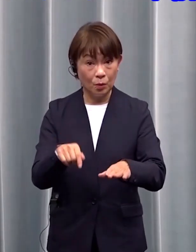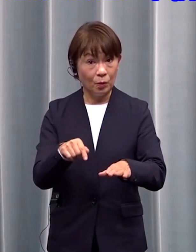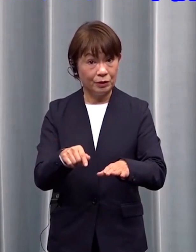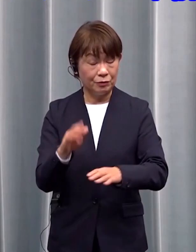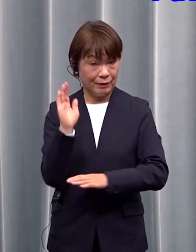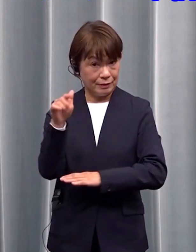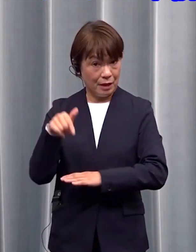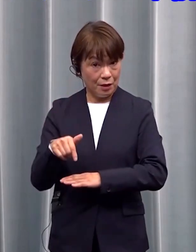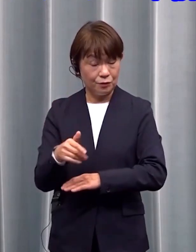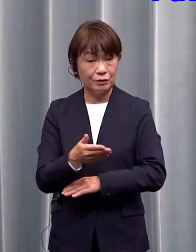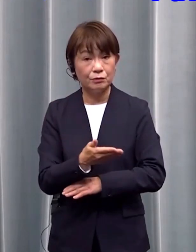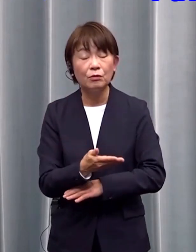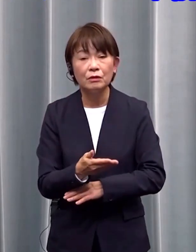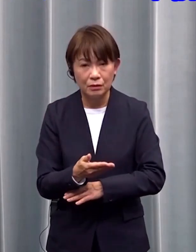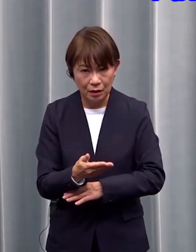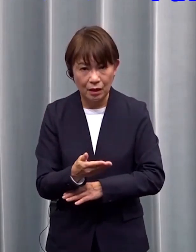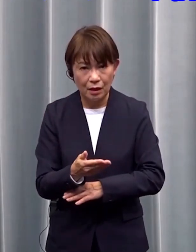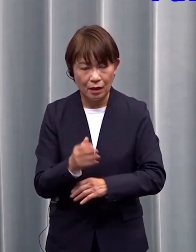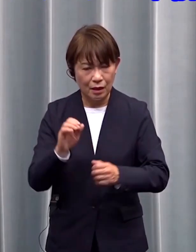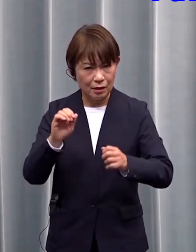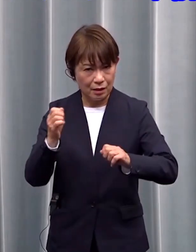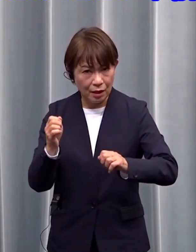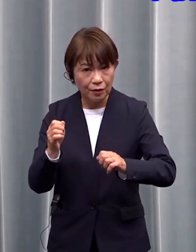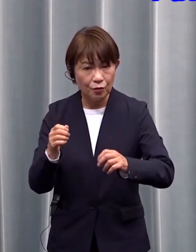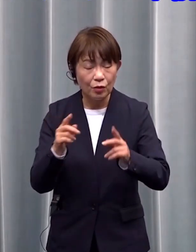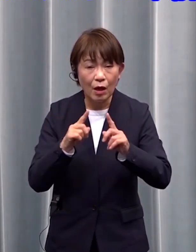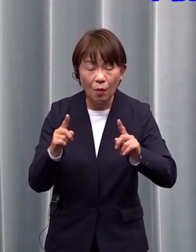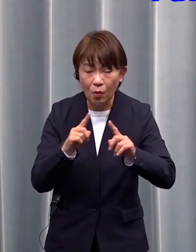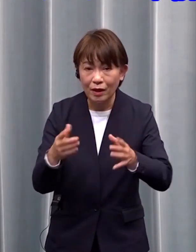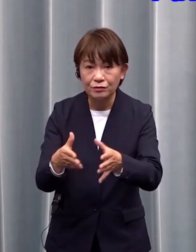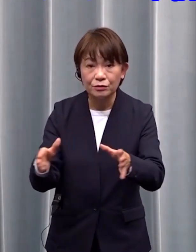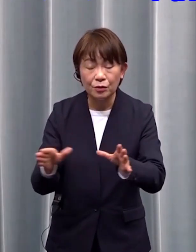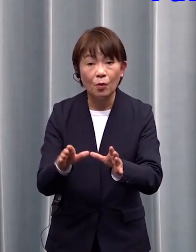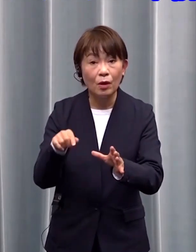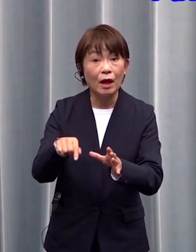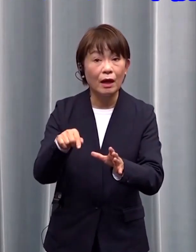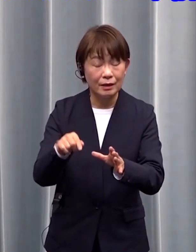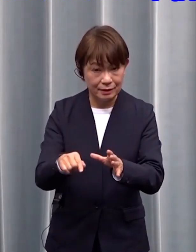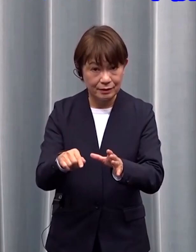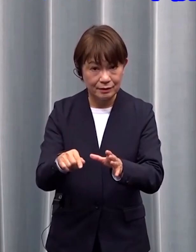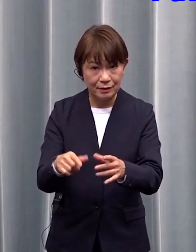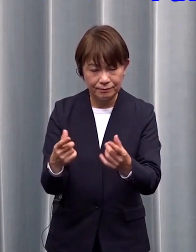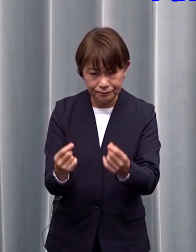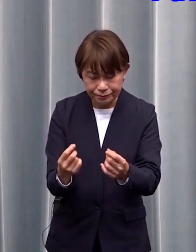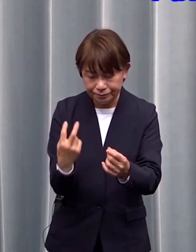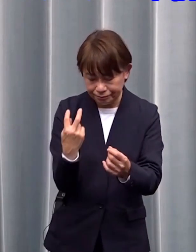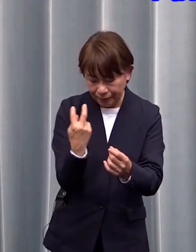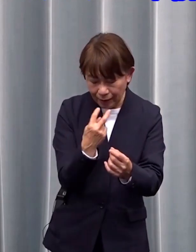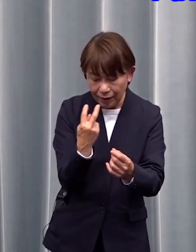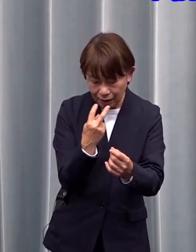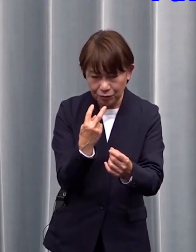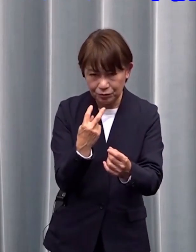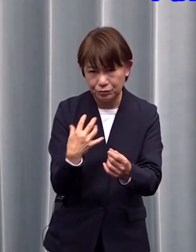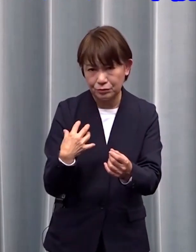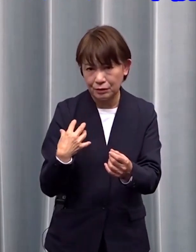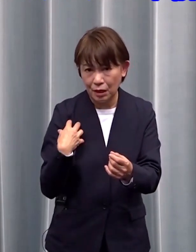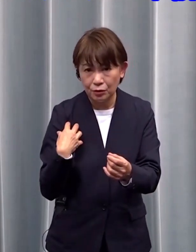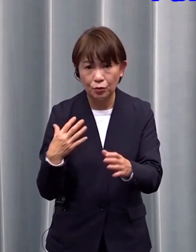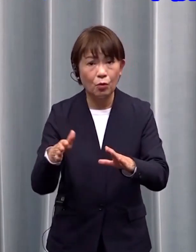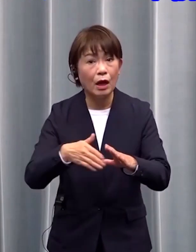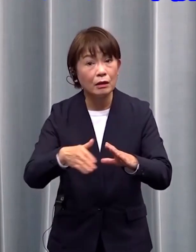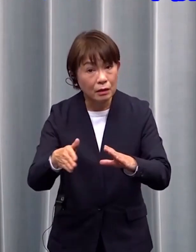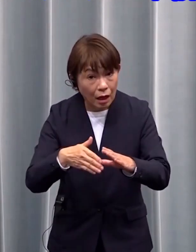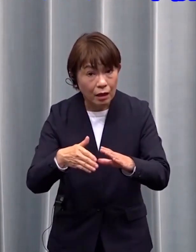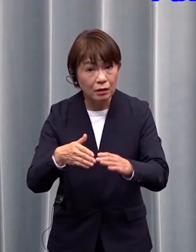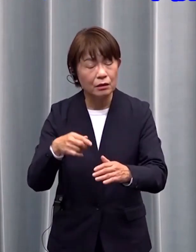音楽業界を、しっかり監督し指揮するような、監督官庁なるものがはっきりないことが、結果としてこのようなですね、セクハ